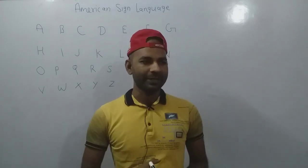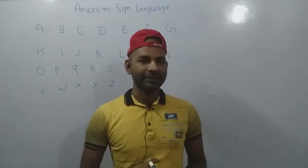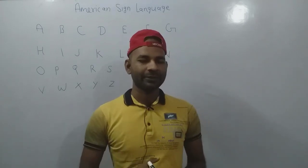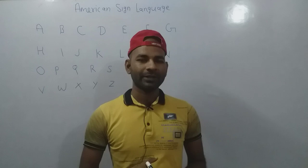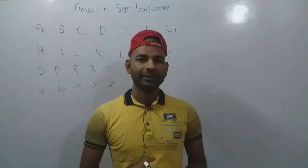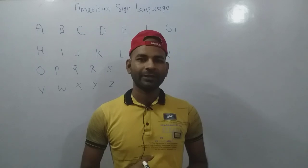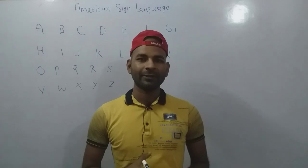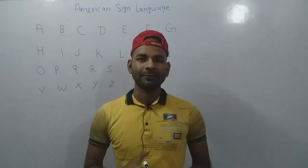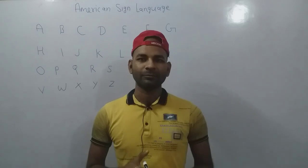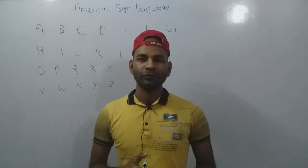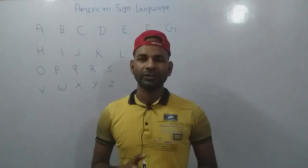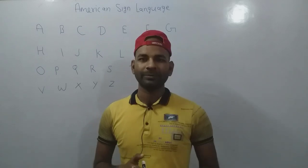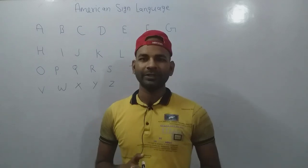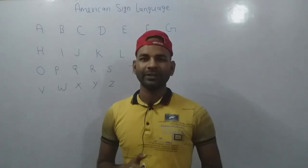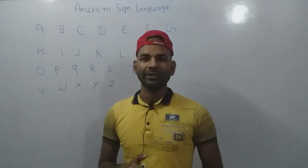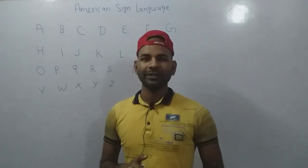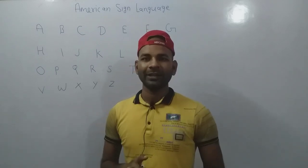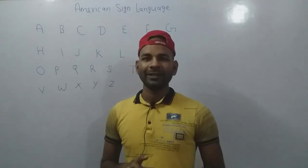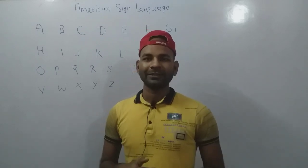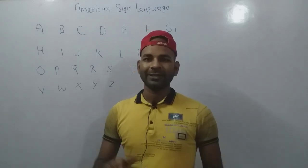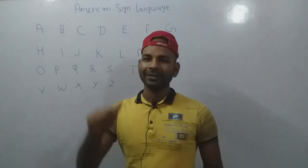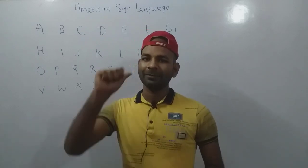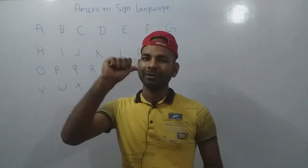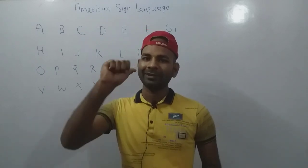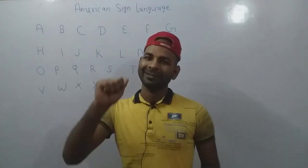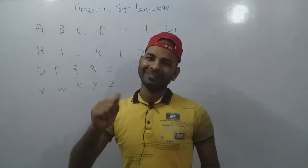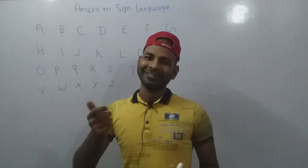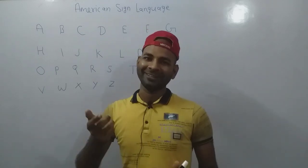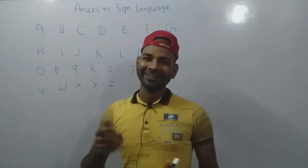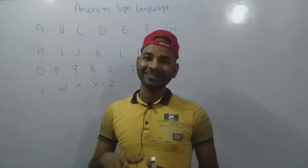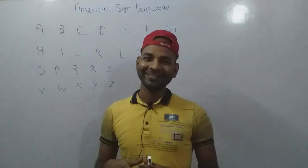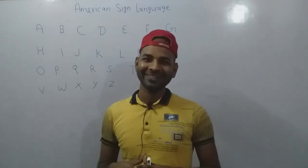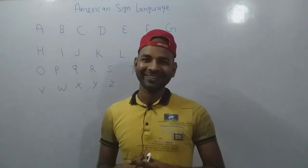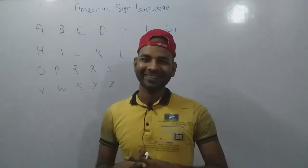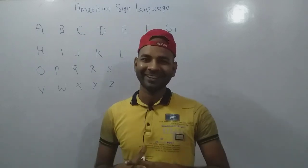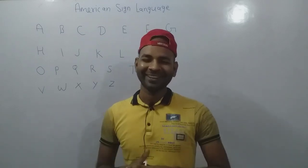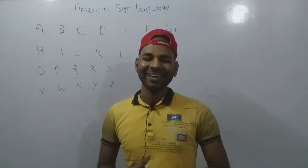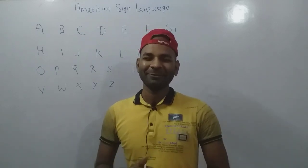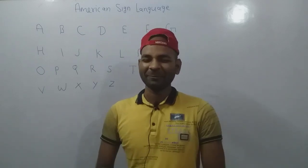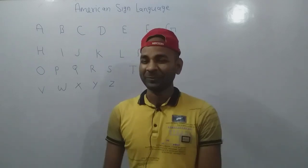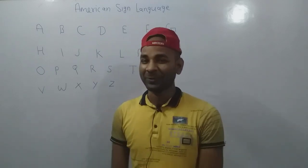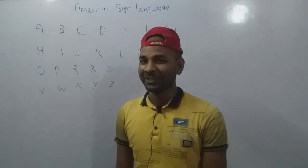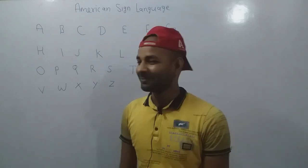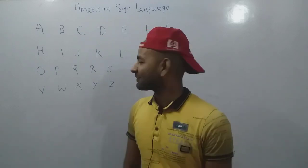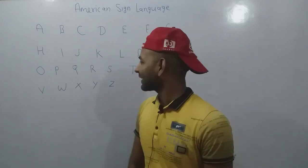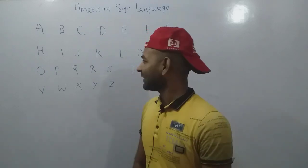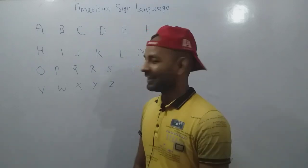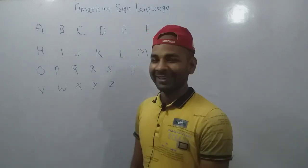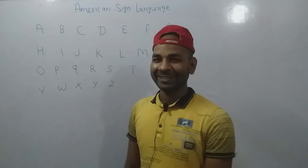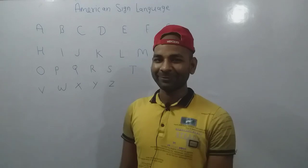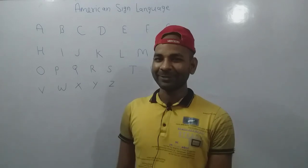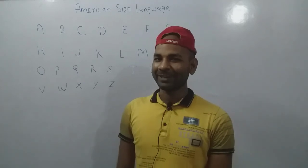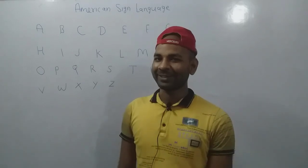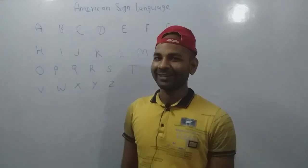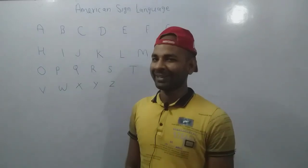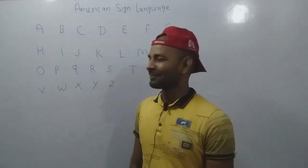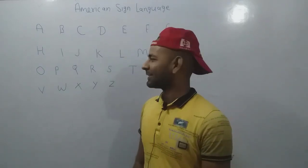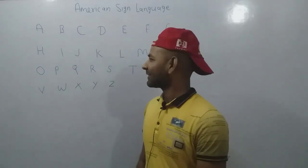घर वाले मुझे कभी ठेके पे जाने ही नहीं देते। एनीवे, छोड़िए, एक डिफरेंट मैटर है, अलग मैटर है।